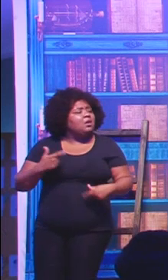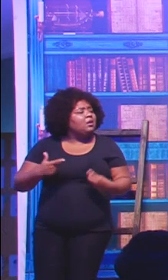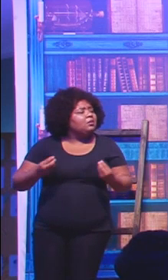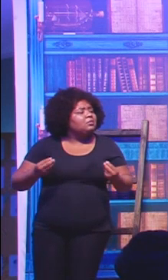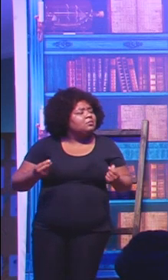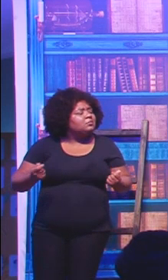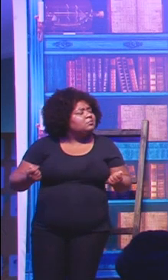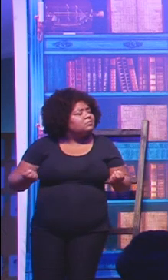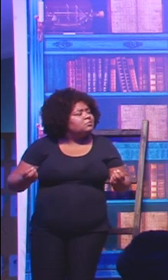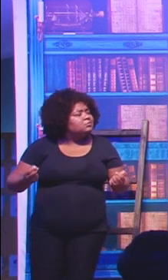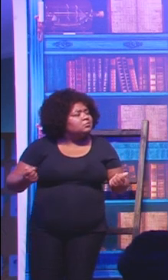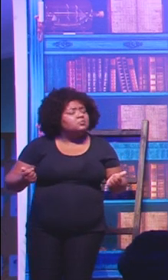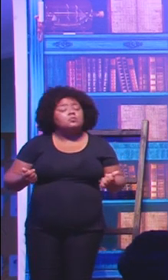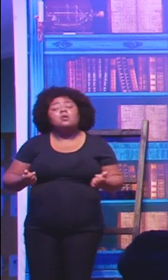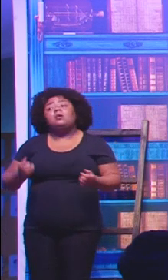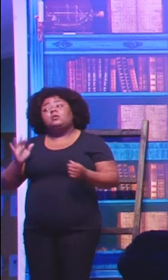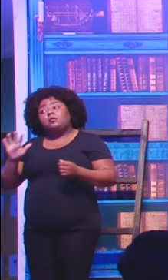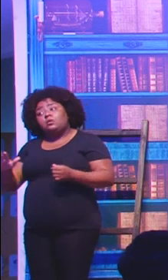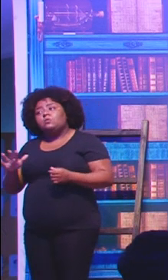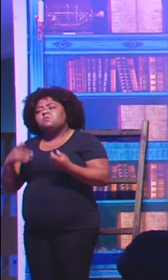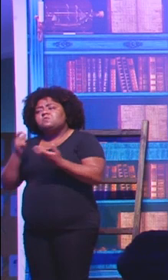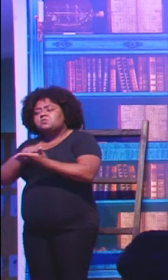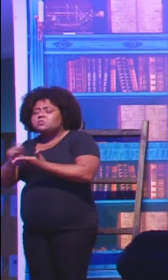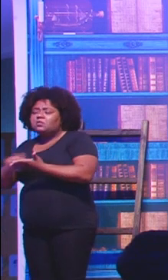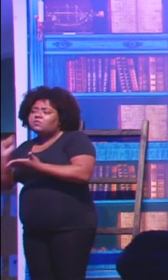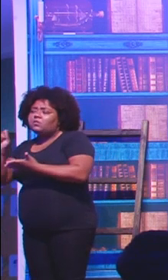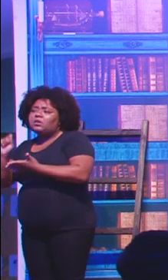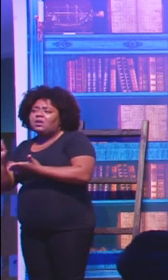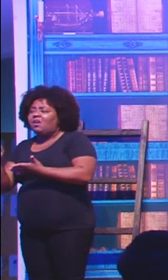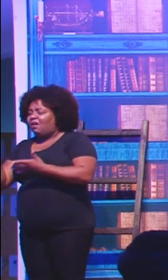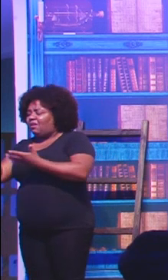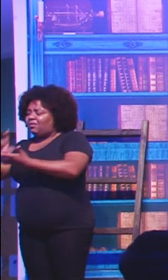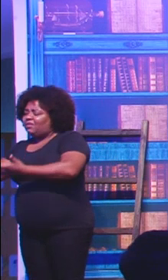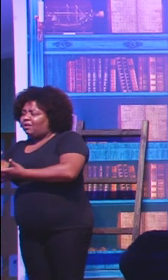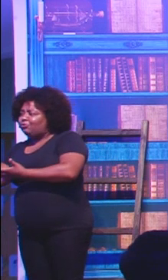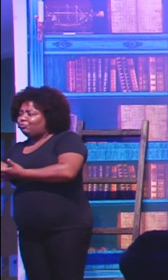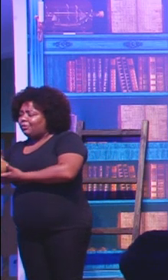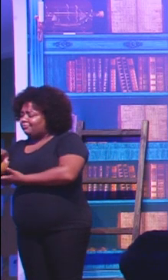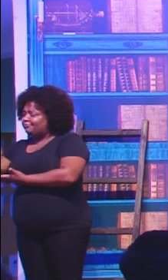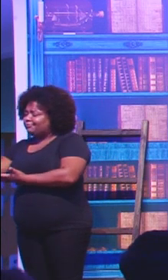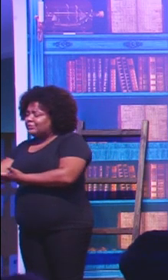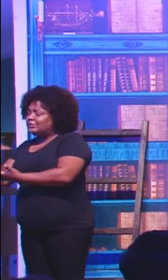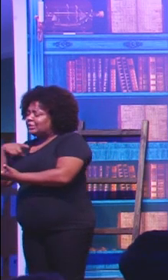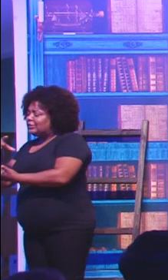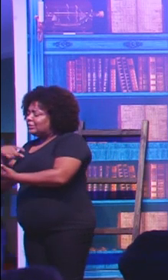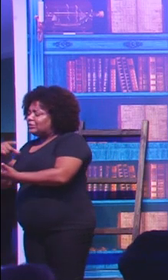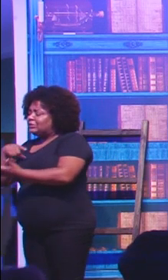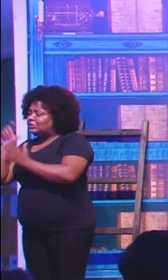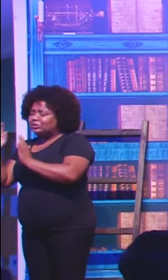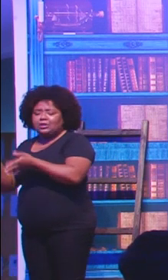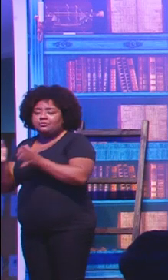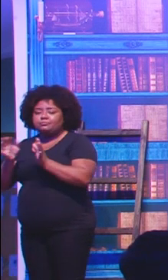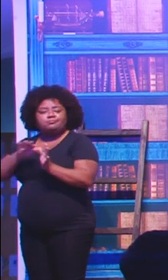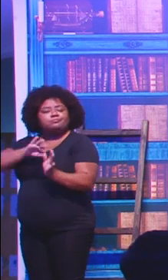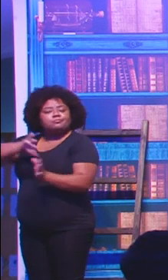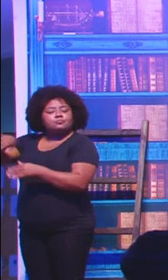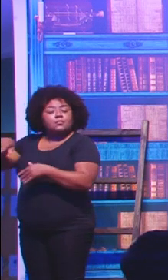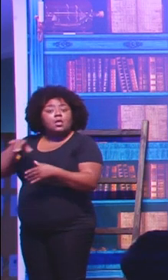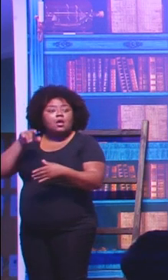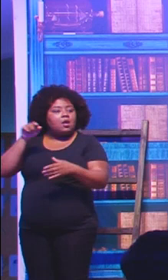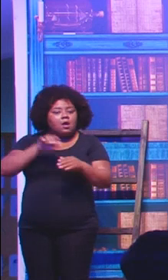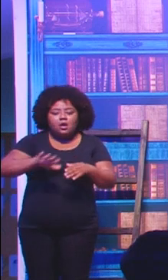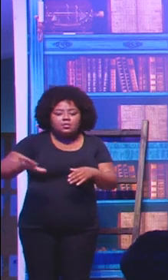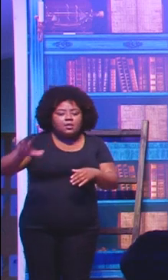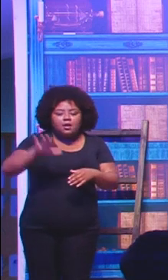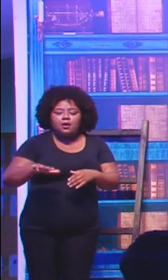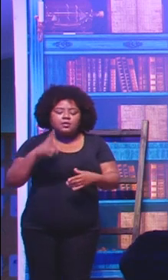não vejo na literatura, né? Eu acho que é a Toni Morrison que fala sobre isso. Ela diz, escreva o livro que você gostaria de